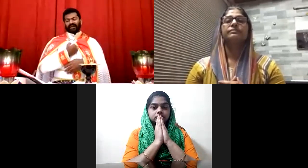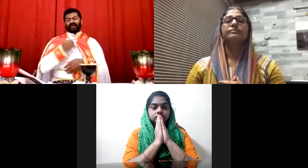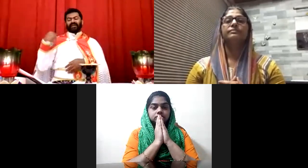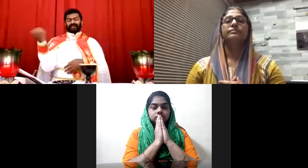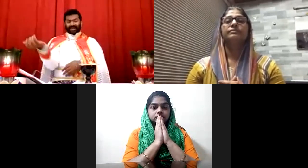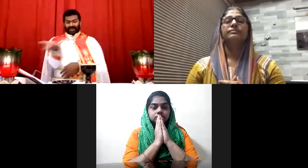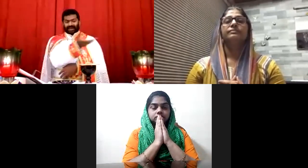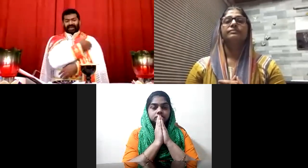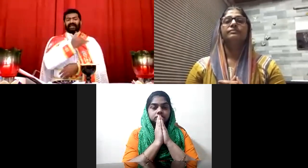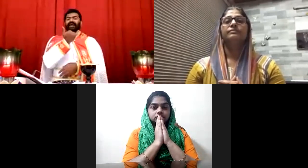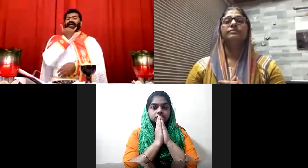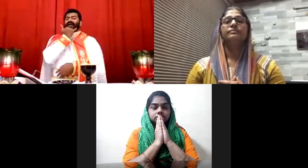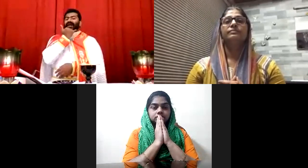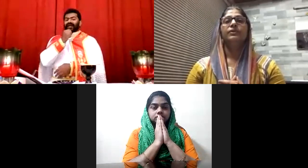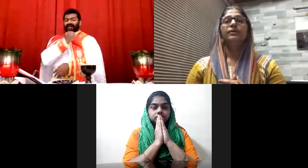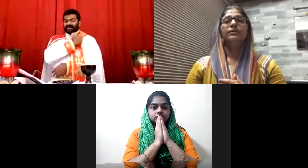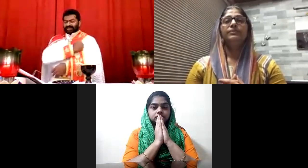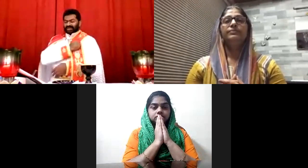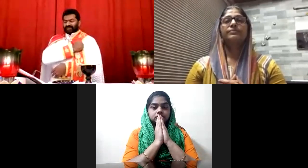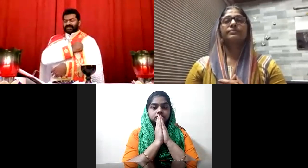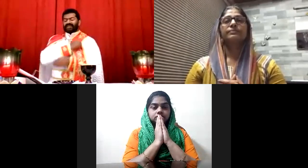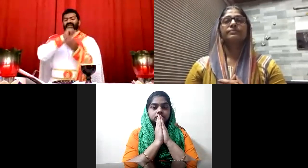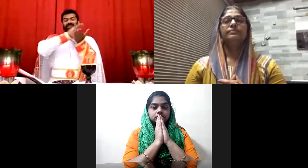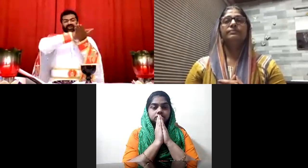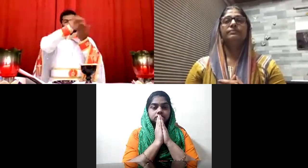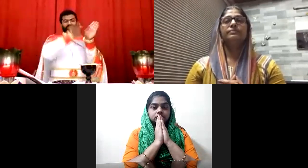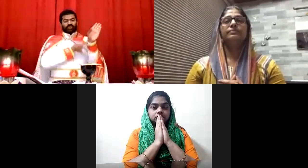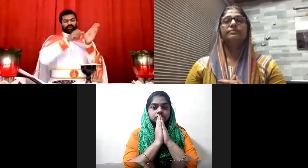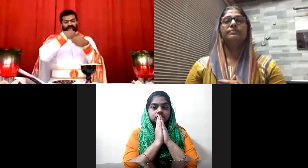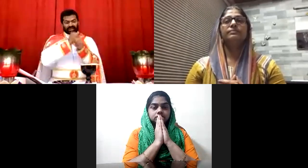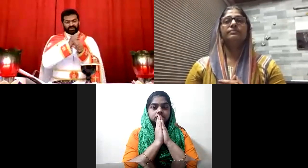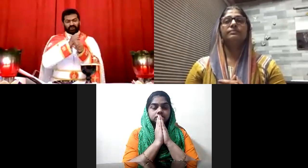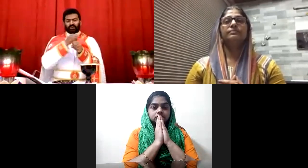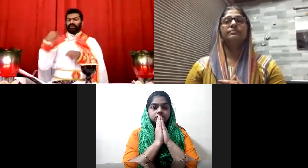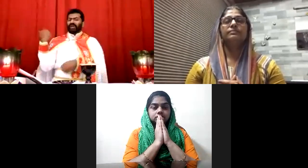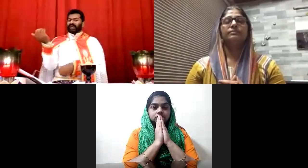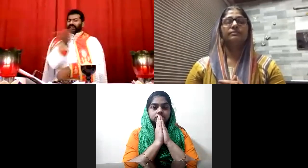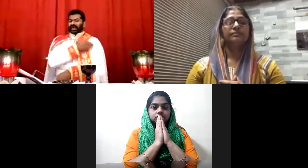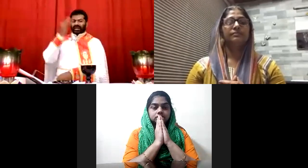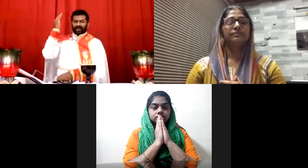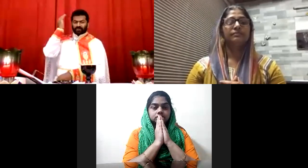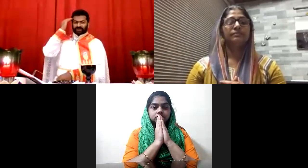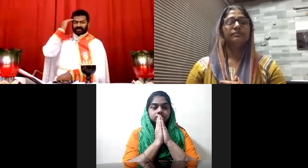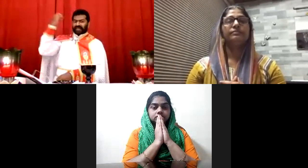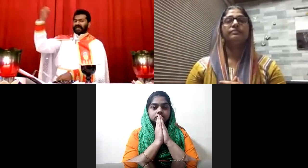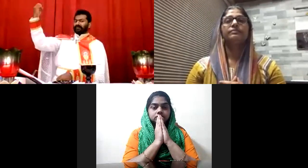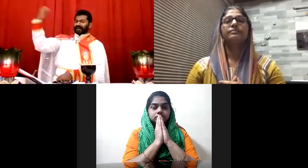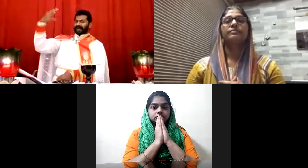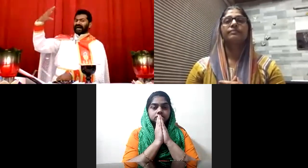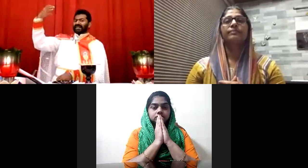പാപികളായ ഞങ്ങളെ കടങ്ങൾ ക്ഷമിച്ച് വിശുദ്ധീകരിച്ചു. ഞങ്ങളുടെ